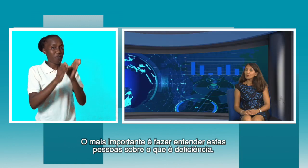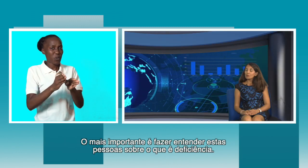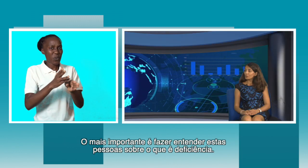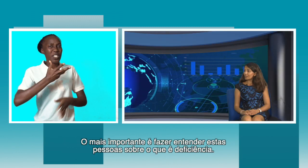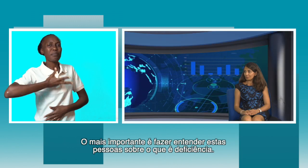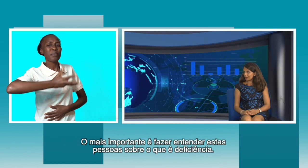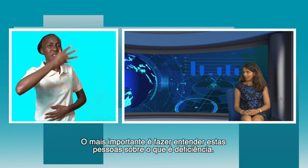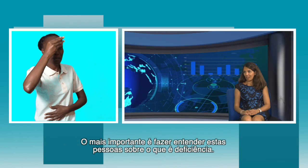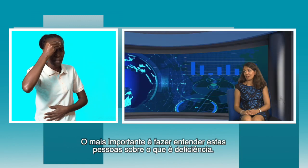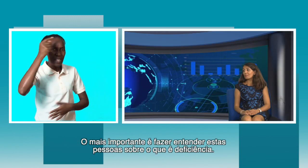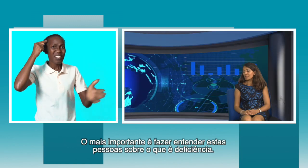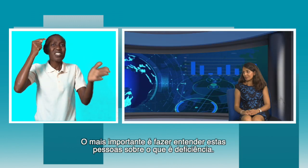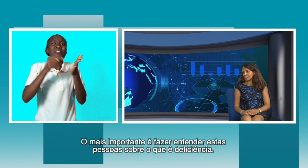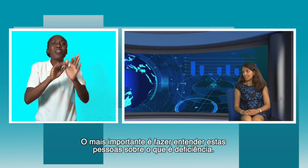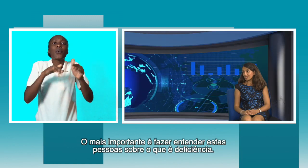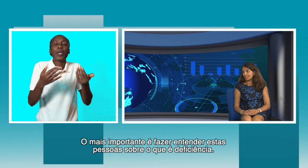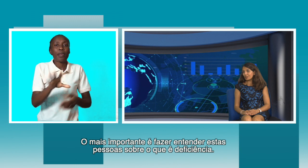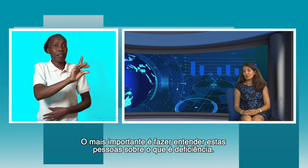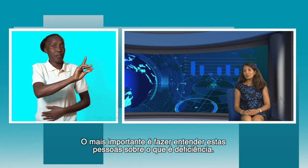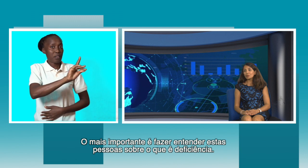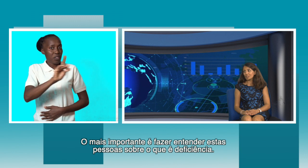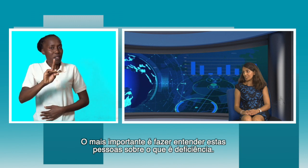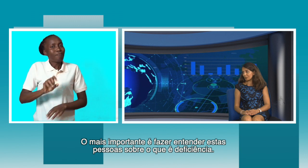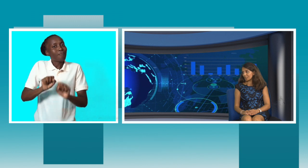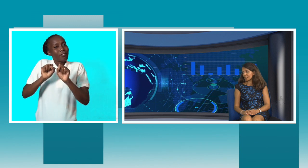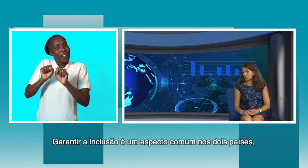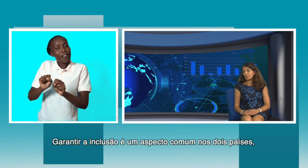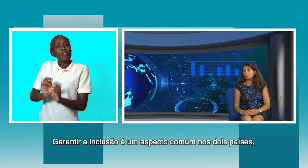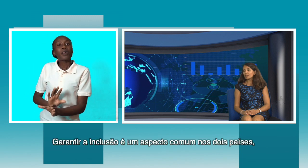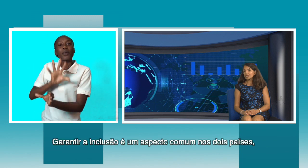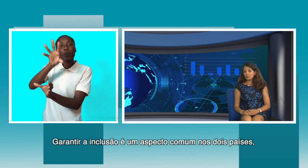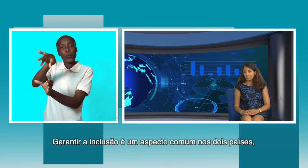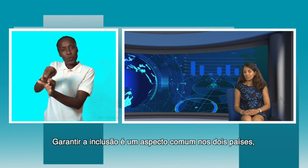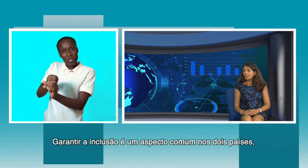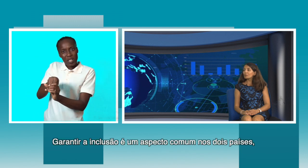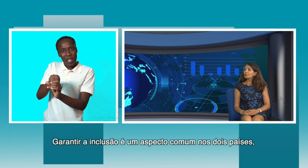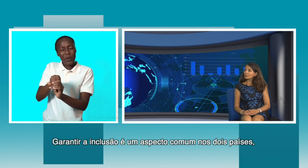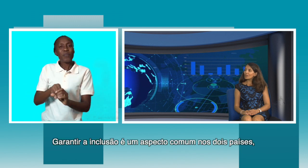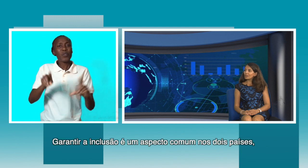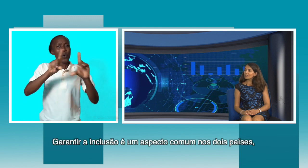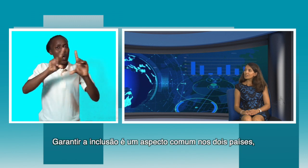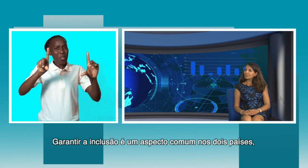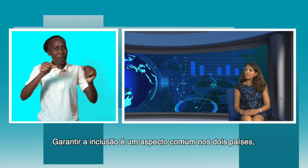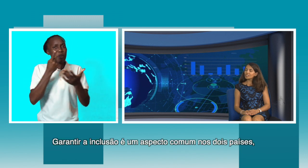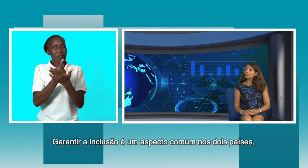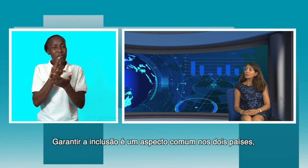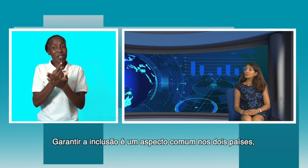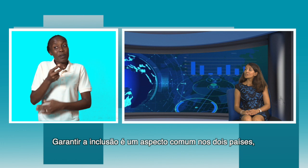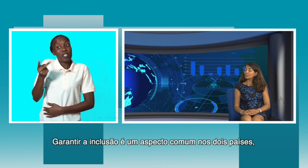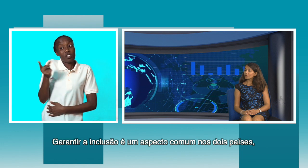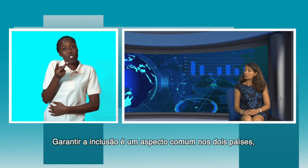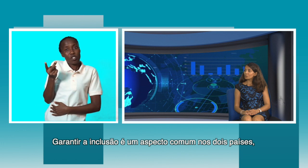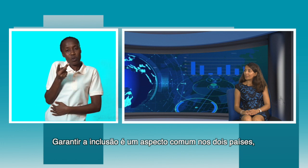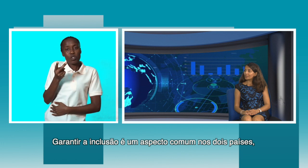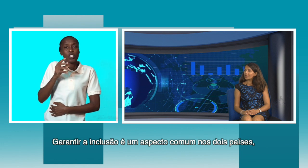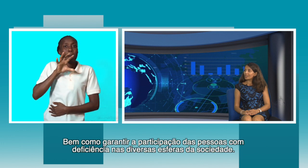é fazer entender estas pessoas o que é deficiência. garantir a inclusão é um aspecto comum dos